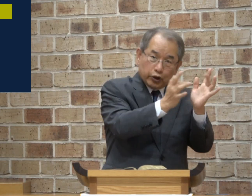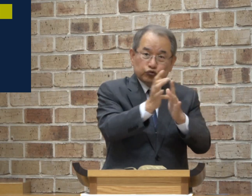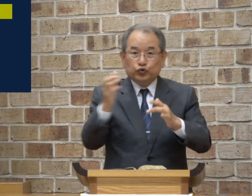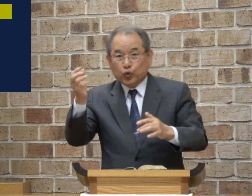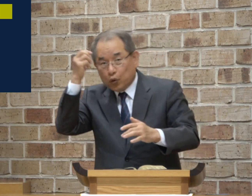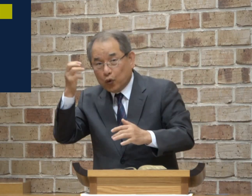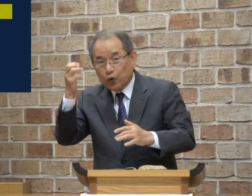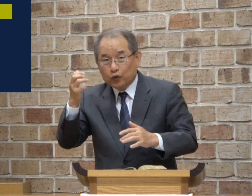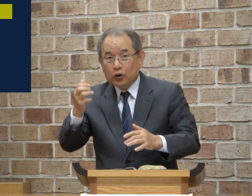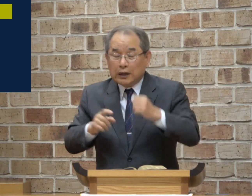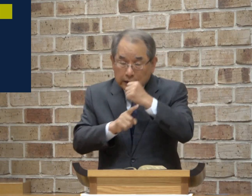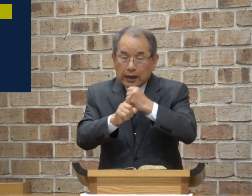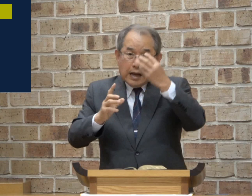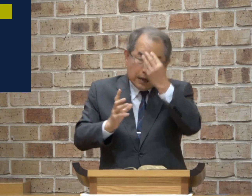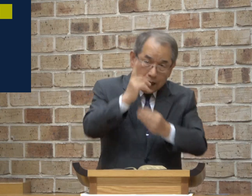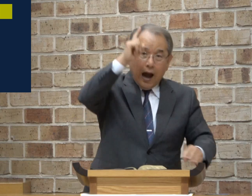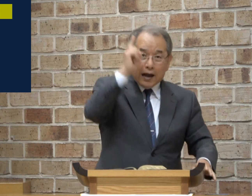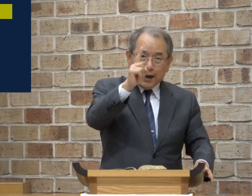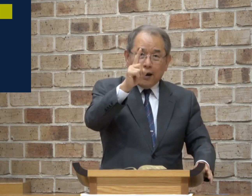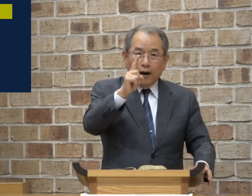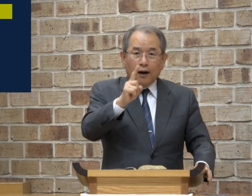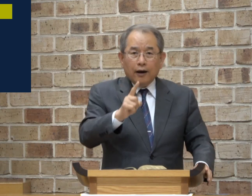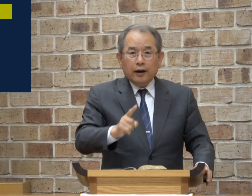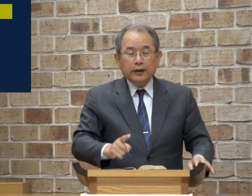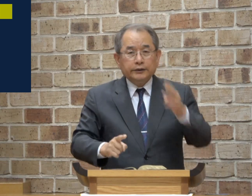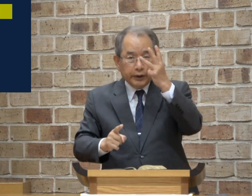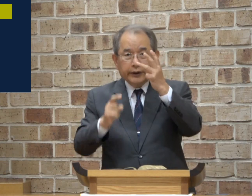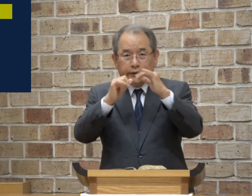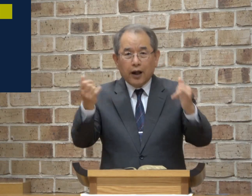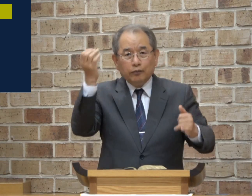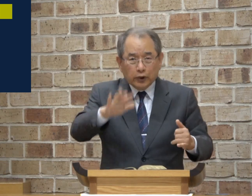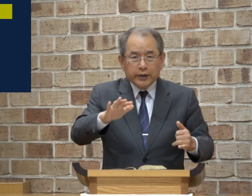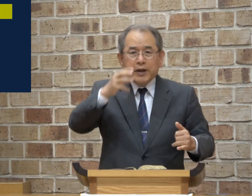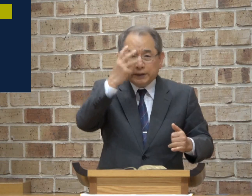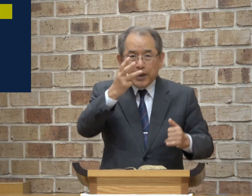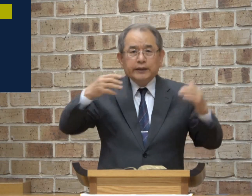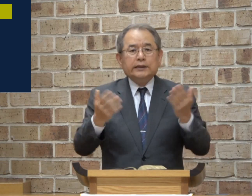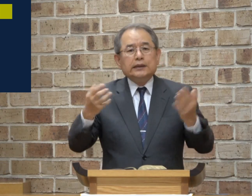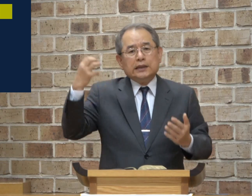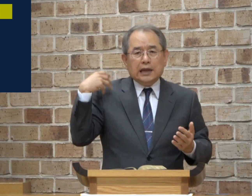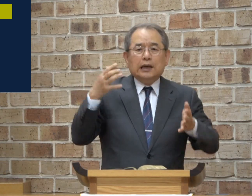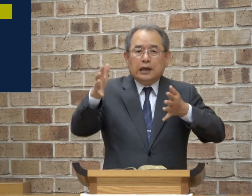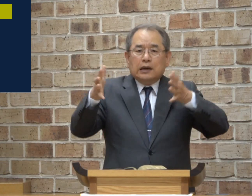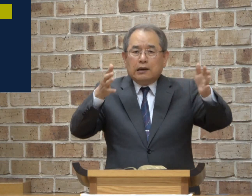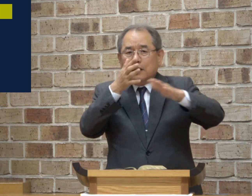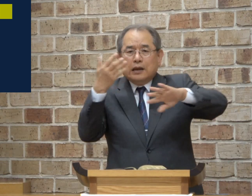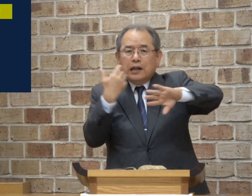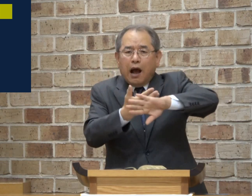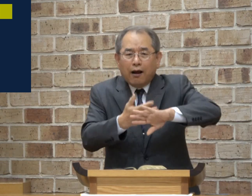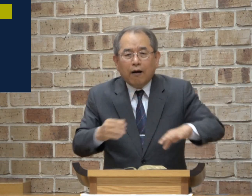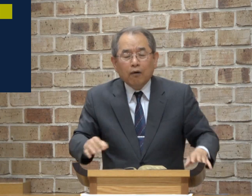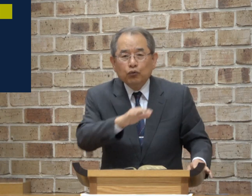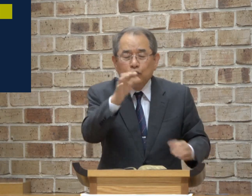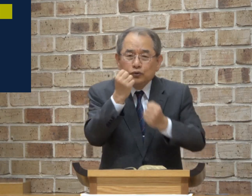그래서 예수님 하나님 성령님이 또 삼위일체이신 것입니다. 세 가지 역할을 합니다.